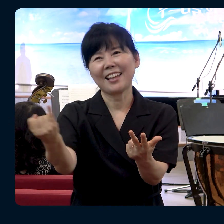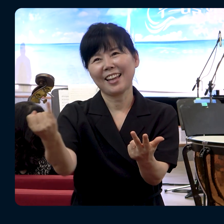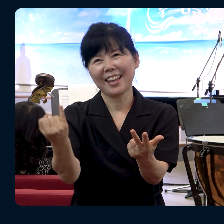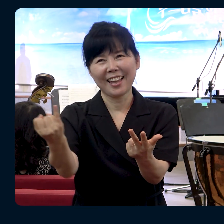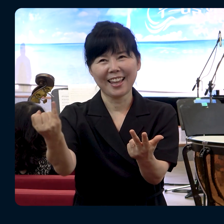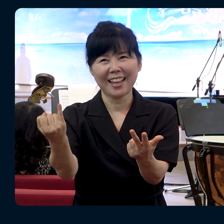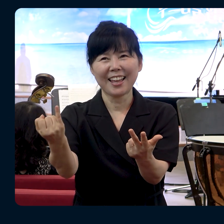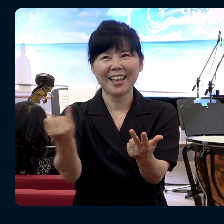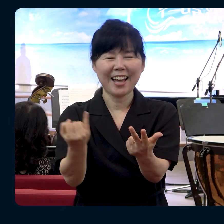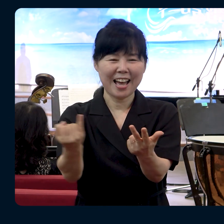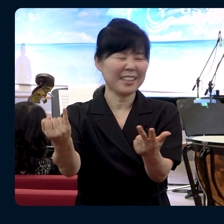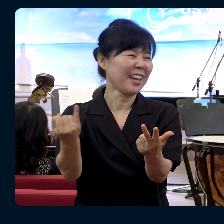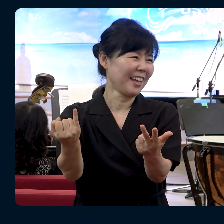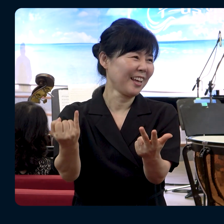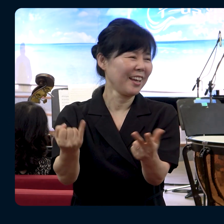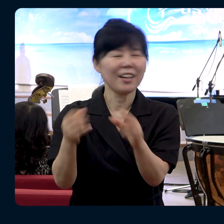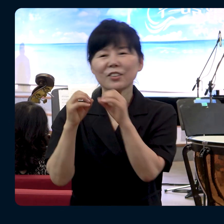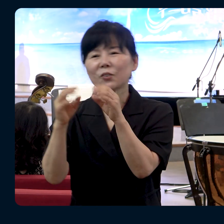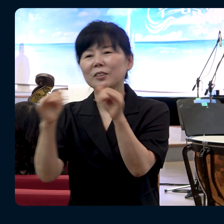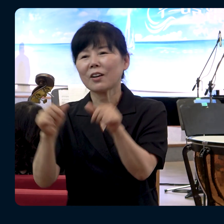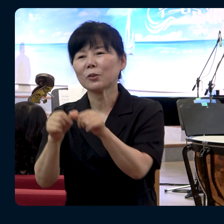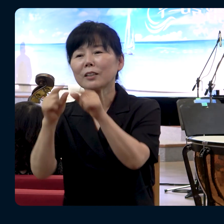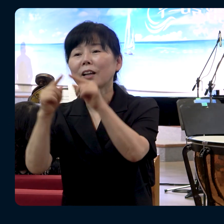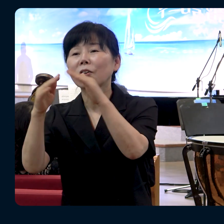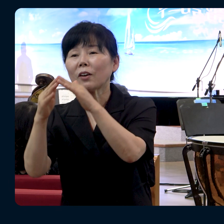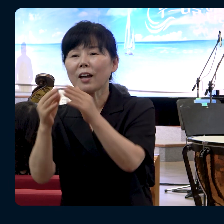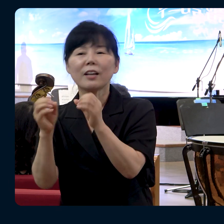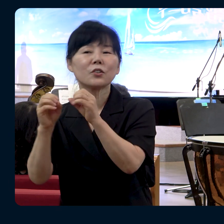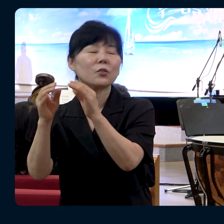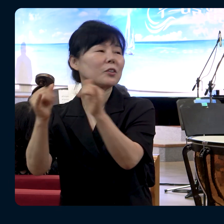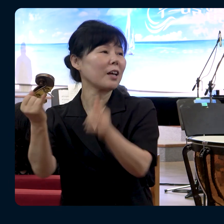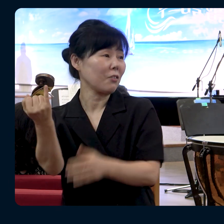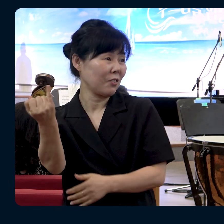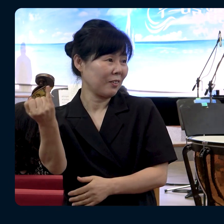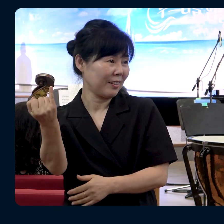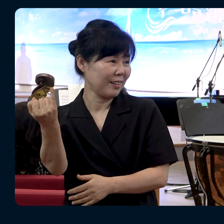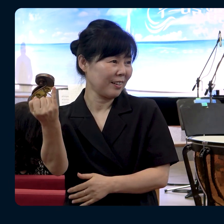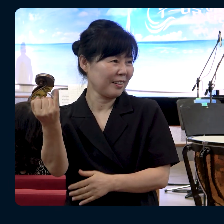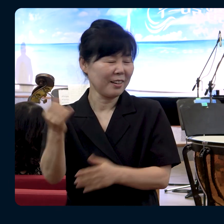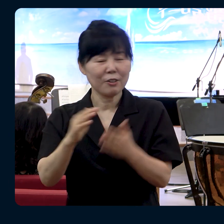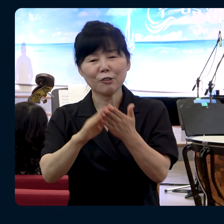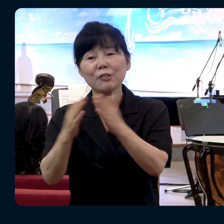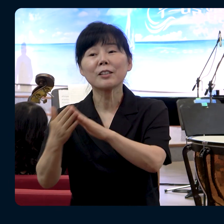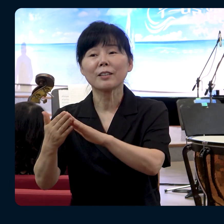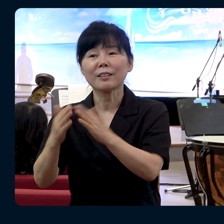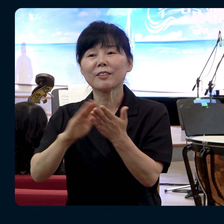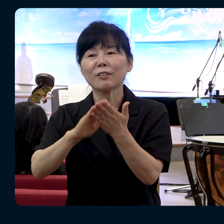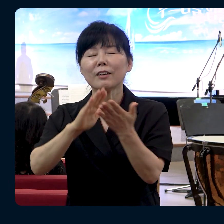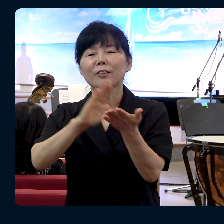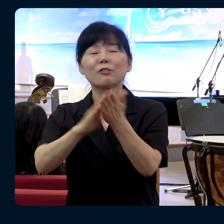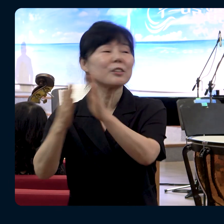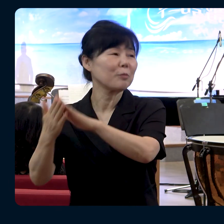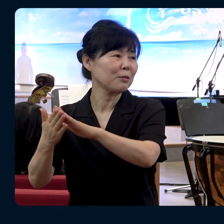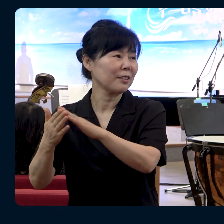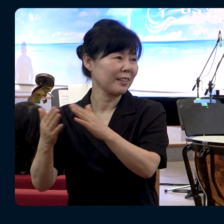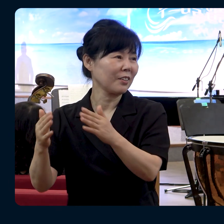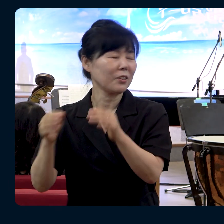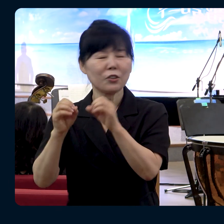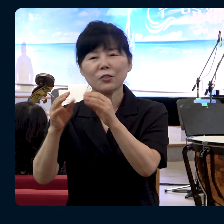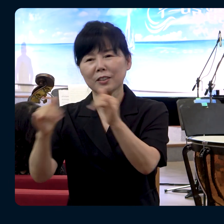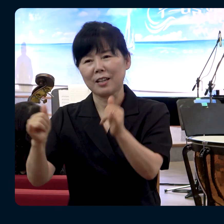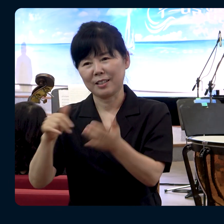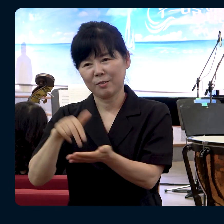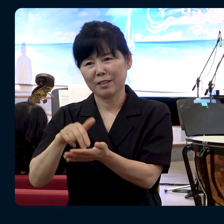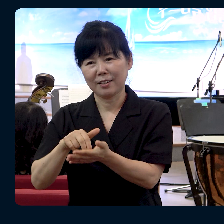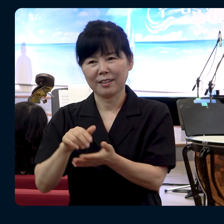유아부에서 전도사로 사역을 하고 계시는 분이신데, 근데 토요일 주일이 되면 저희 둘 다 집에 없어요. 아침부터 교회에